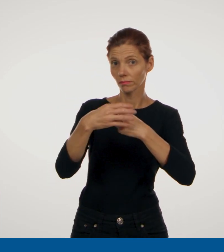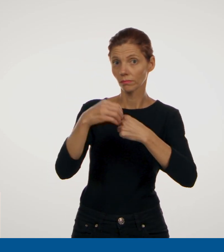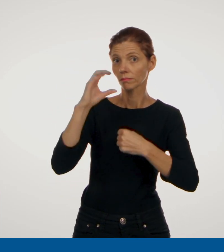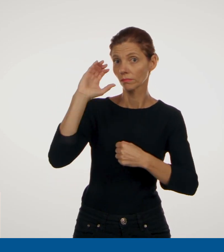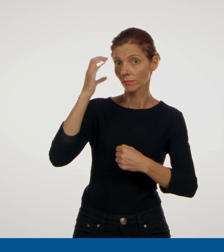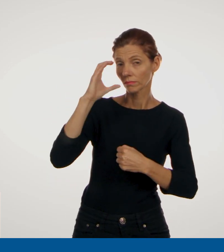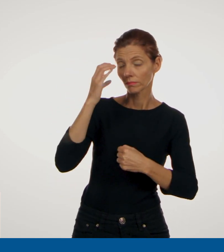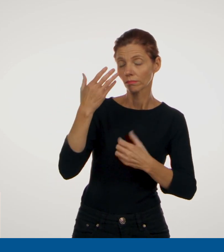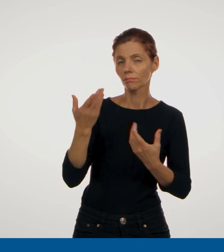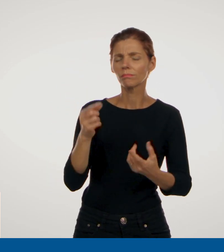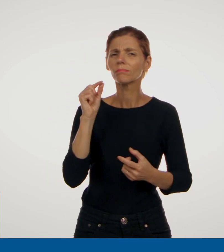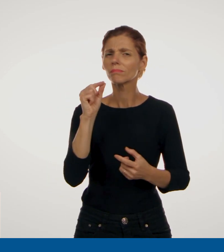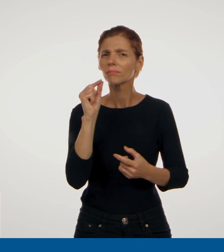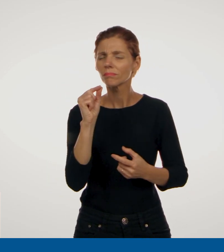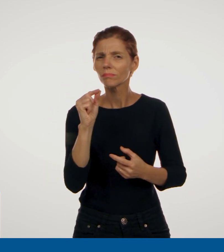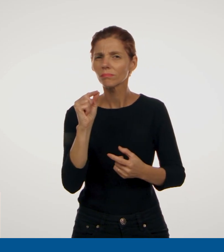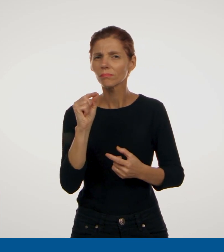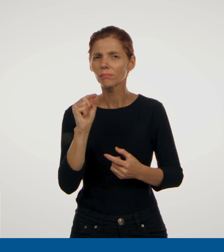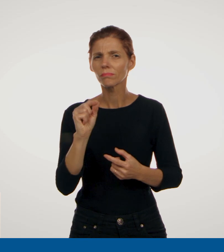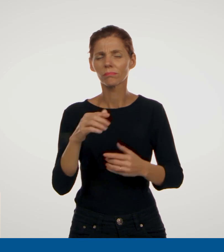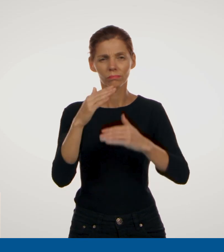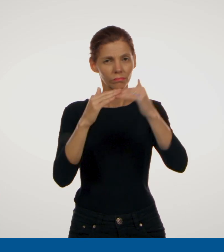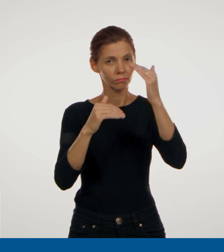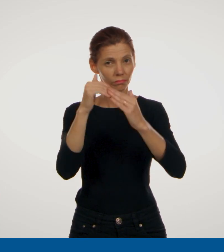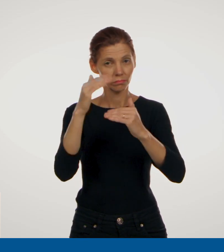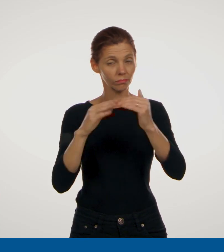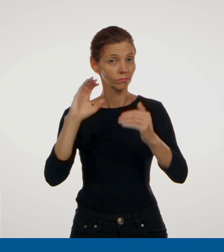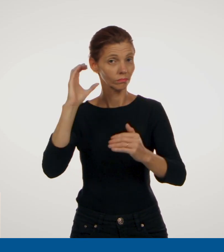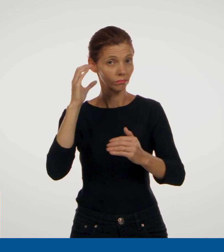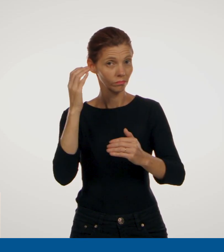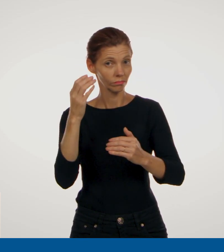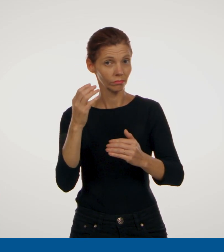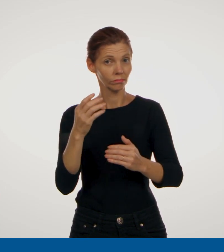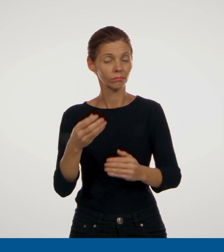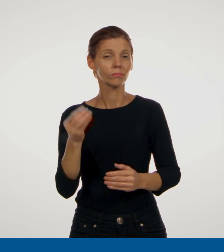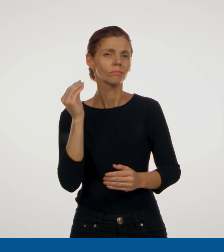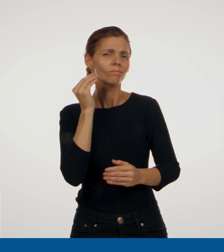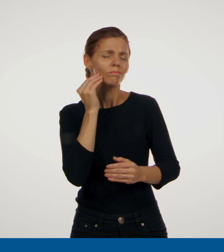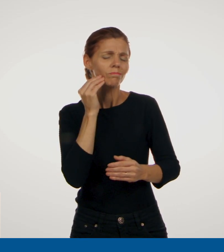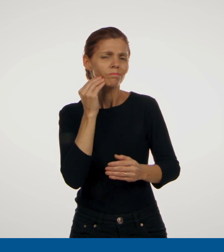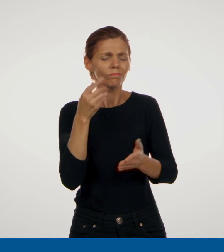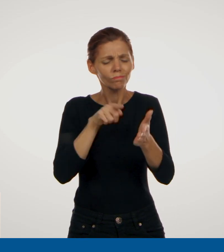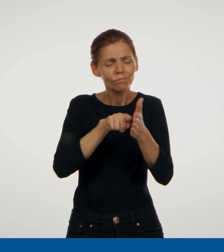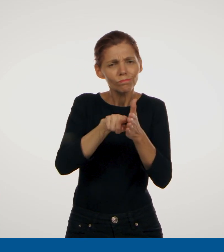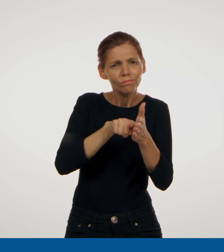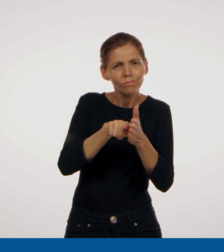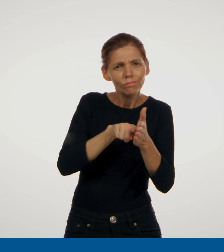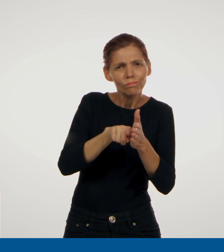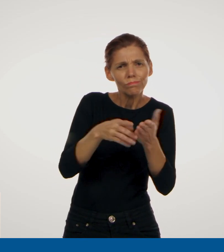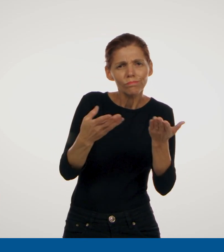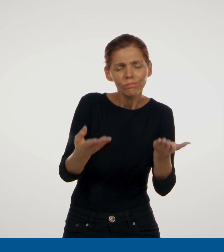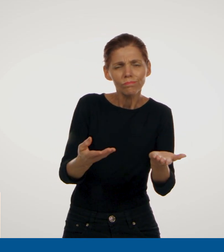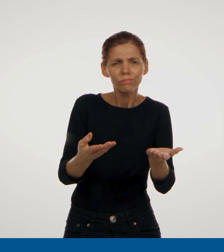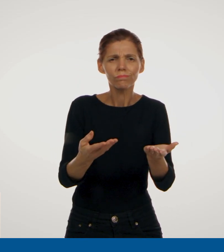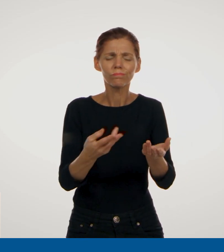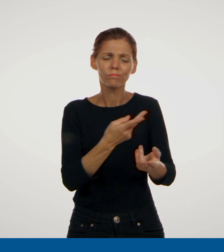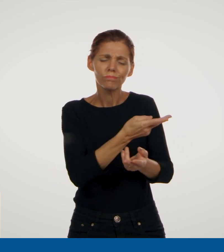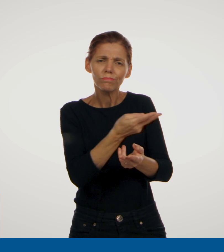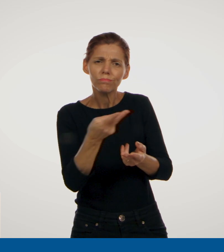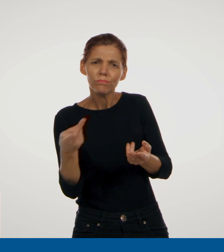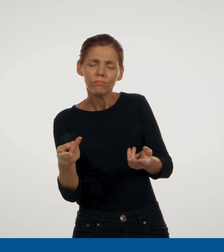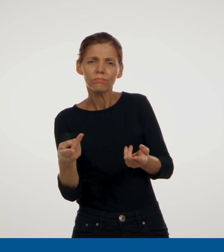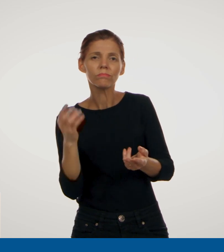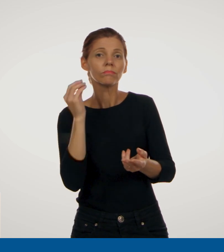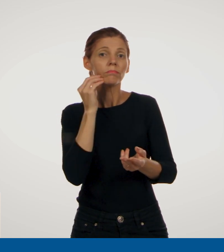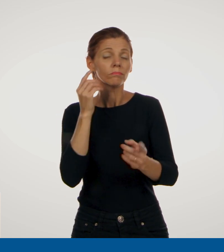O conhecimento científico é aquele que os cientistas buscam, com métodos que variam de uma ciência para outra. É um